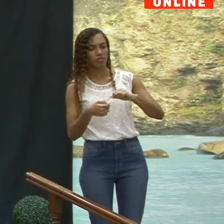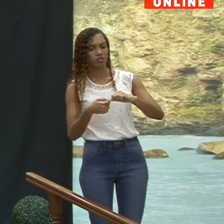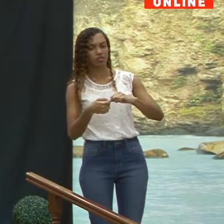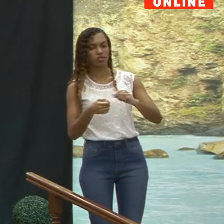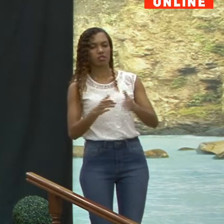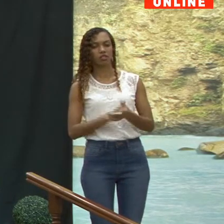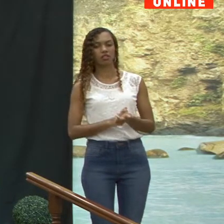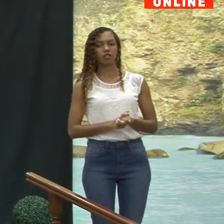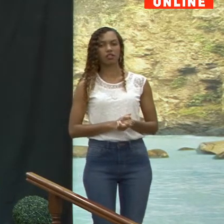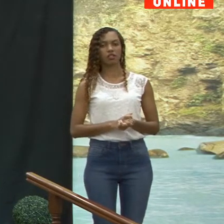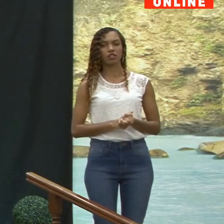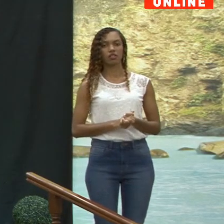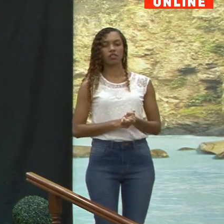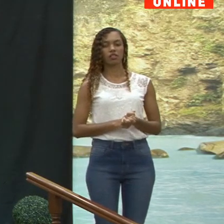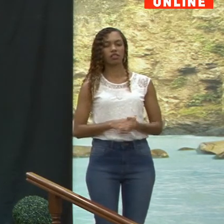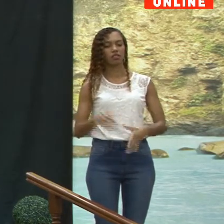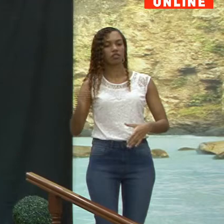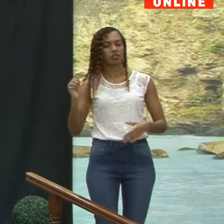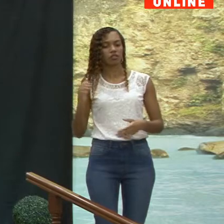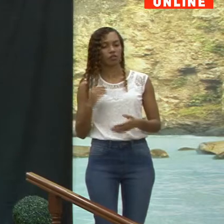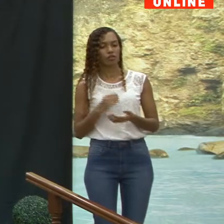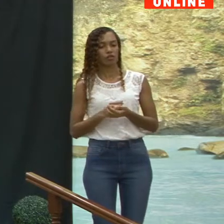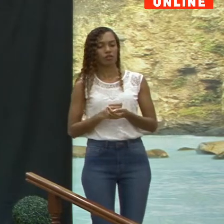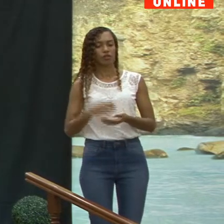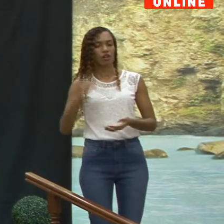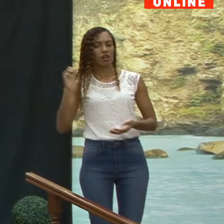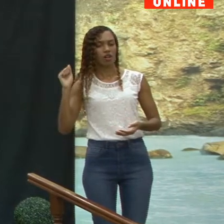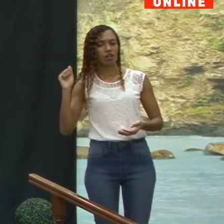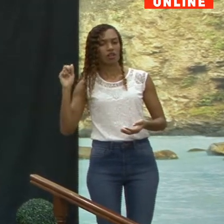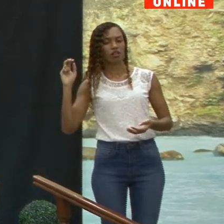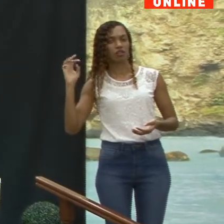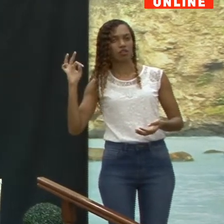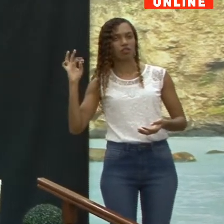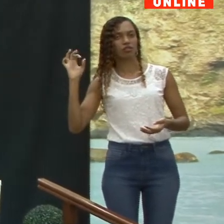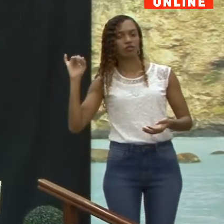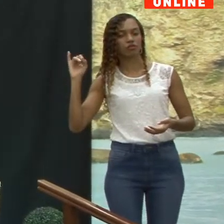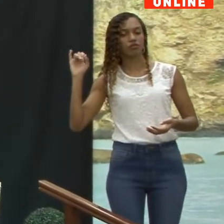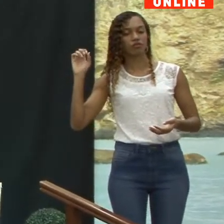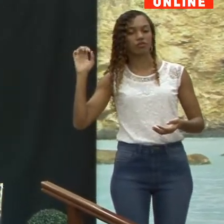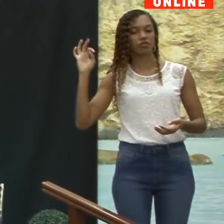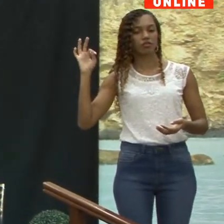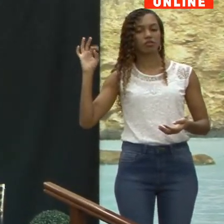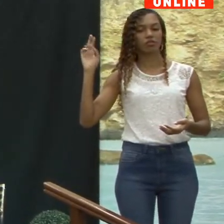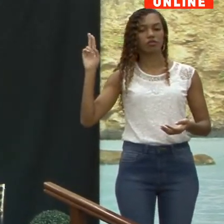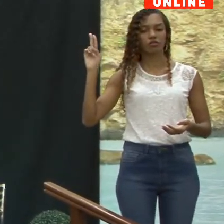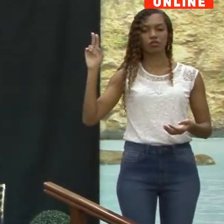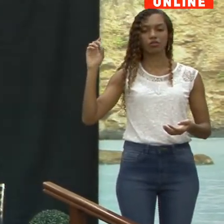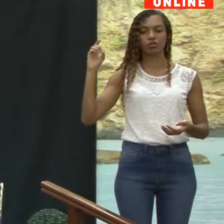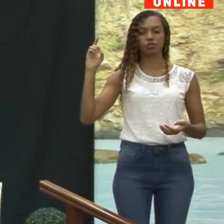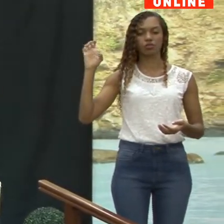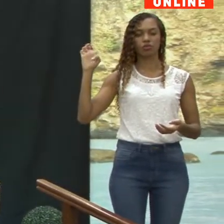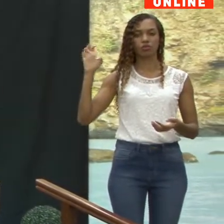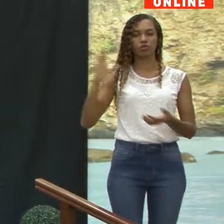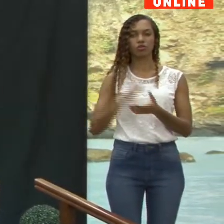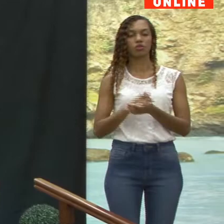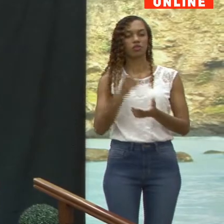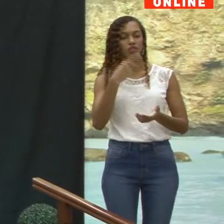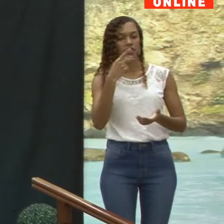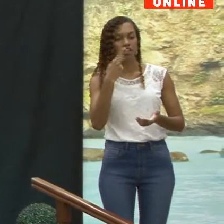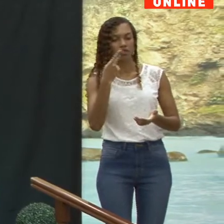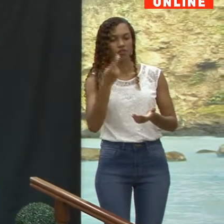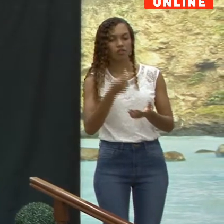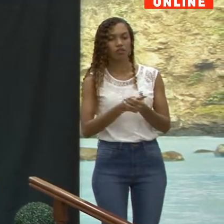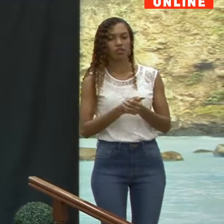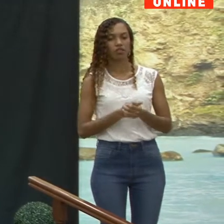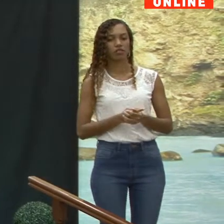tomar essa mesma atitude de Abraão. Quando ele fala: Senhor, pela última vez eu te falo, nunca